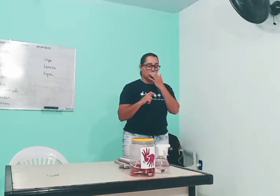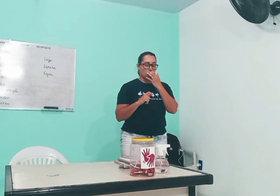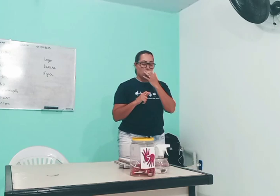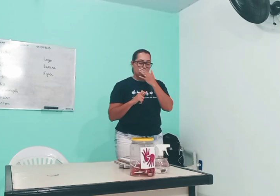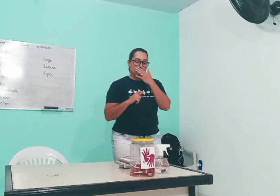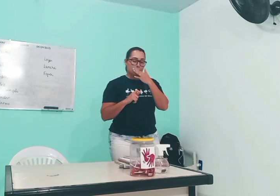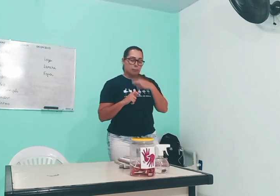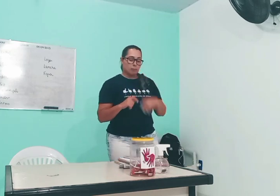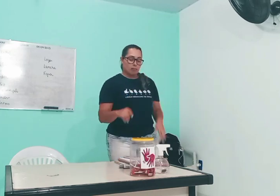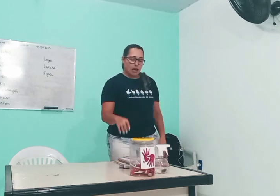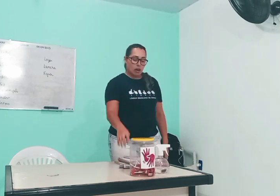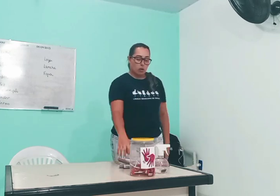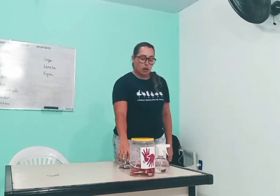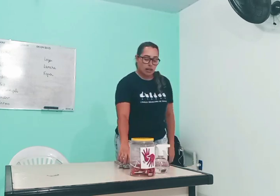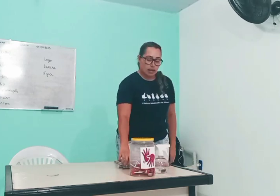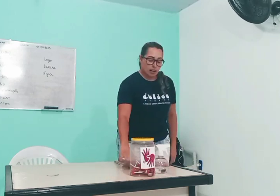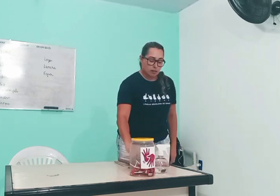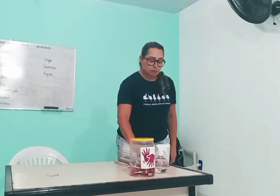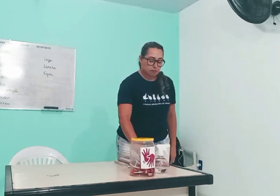articulação. Agora,